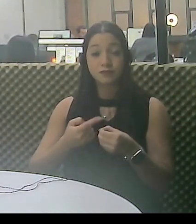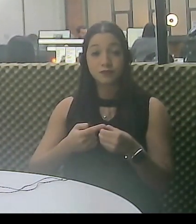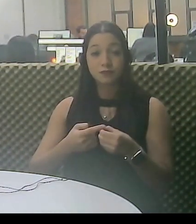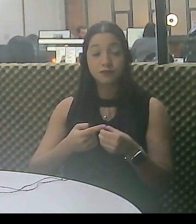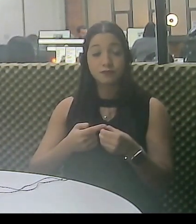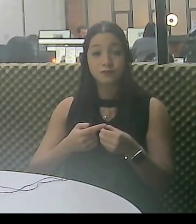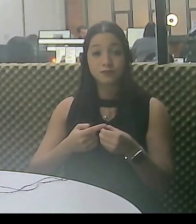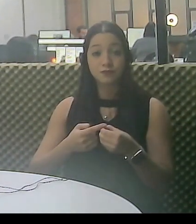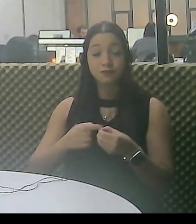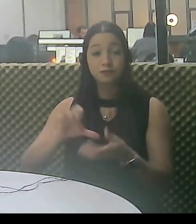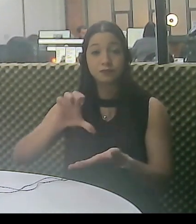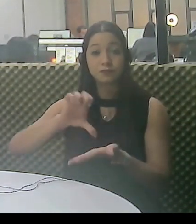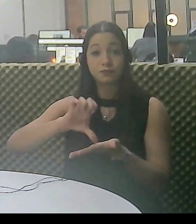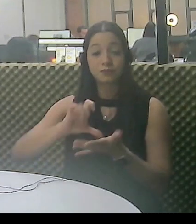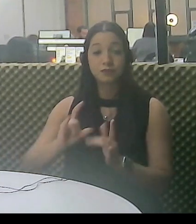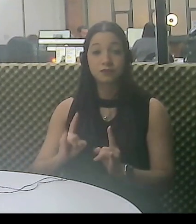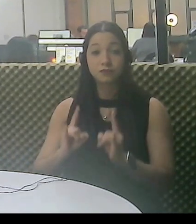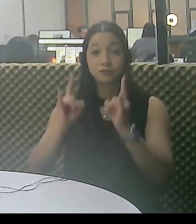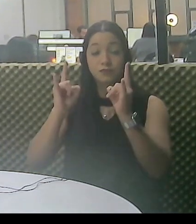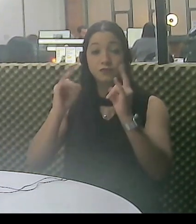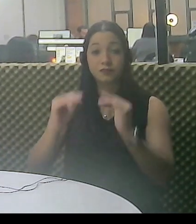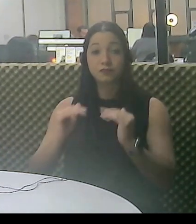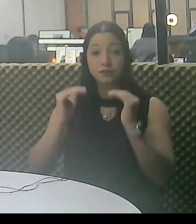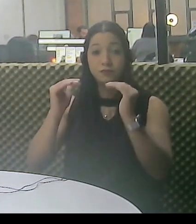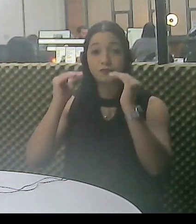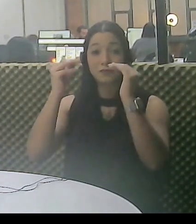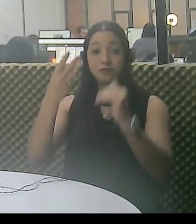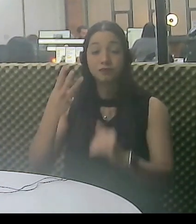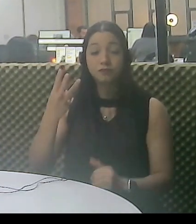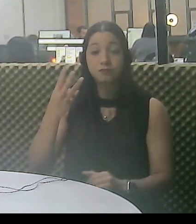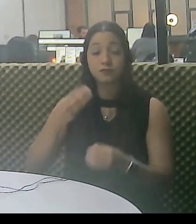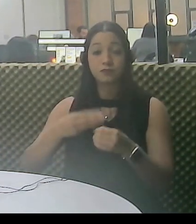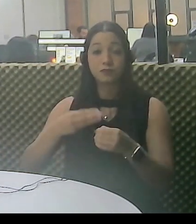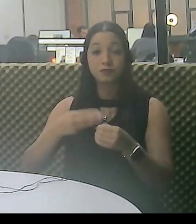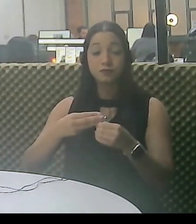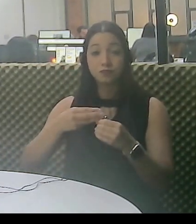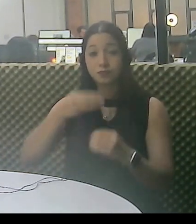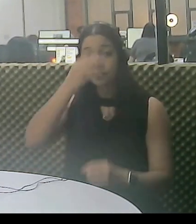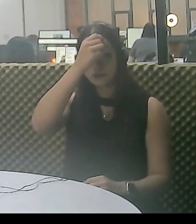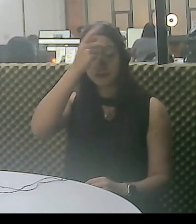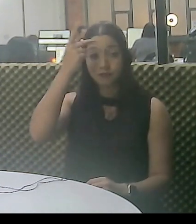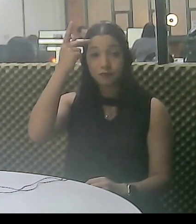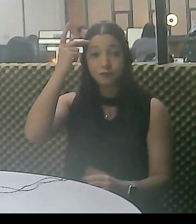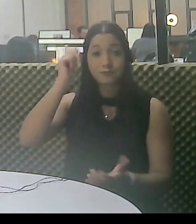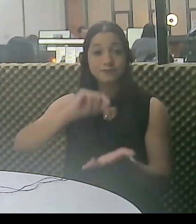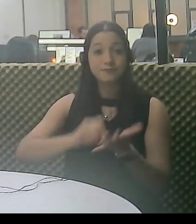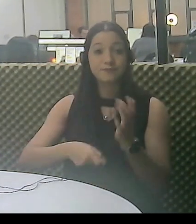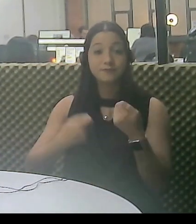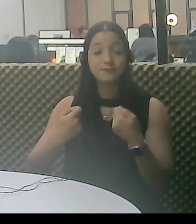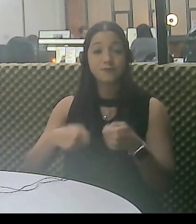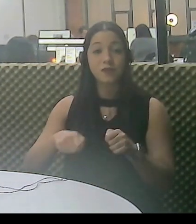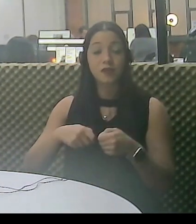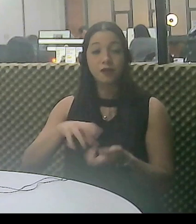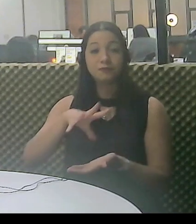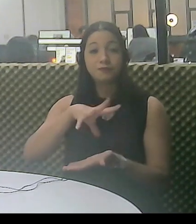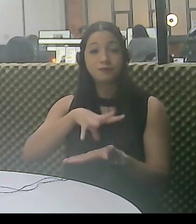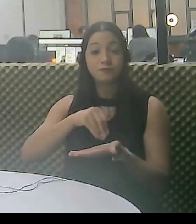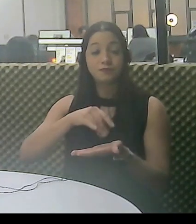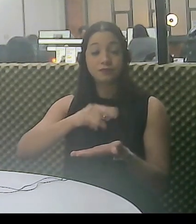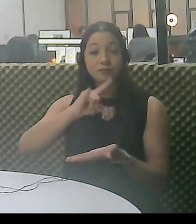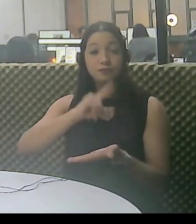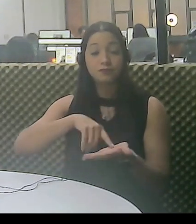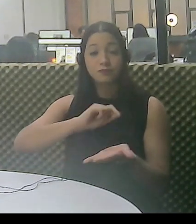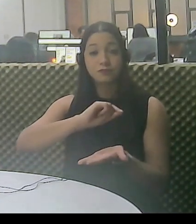está localizada no terceiro piso do Centro Administrativo Municipal. Para inscrição, é necessário o preenchimento e envio